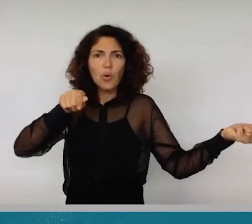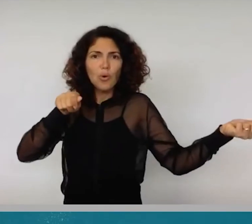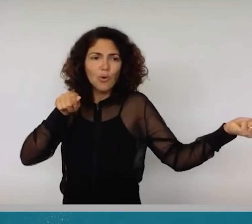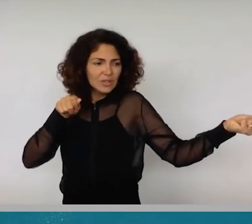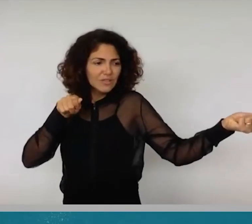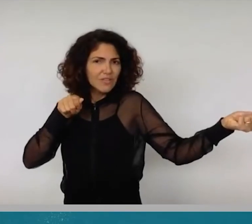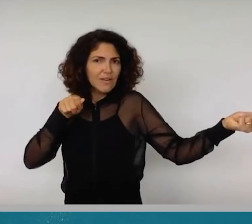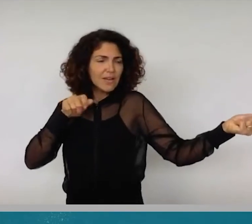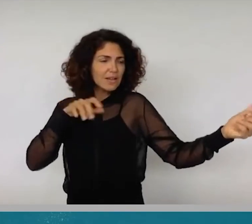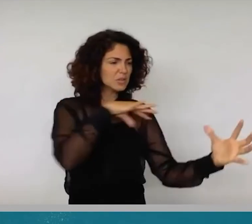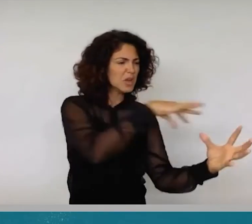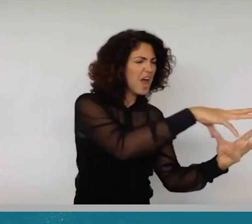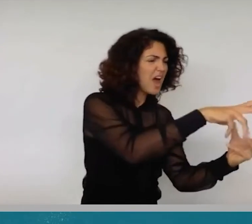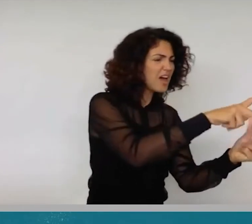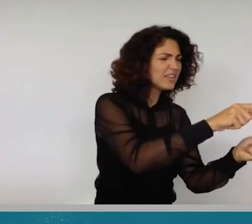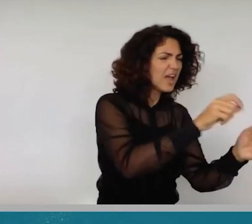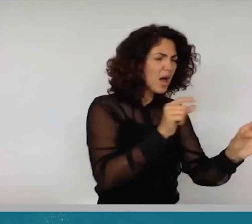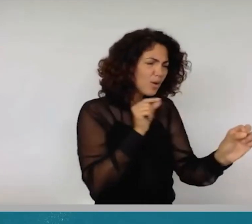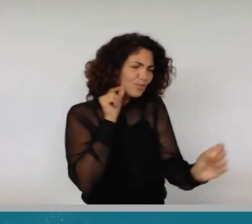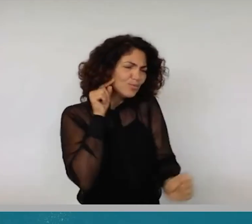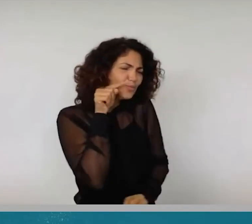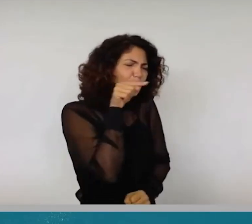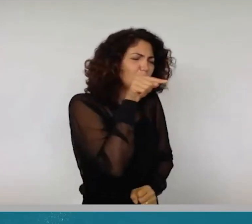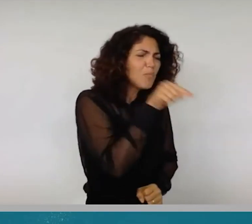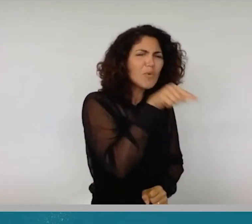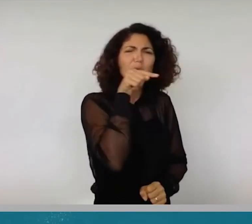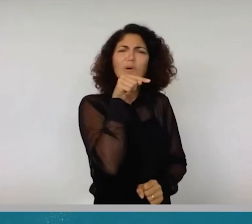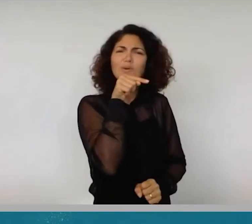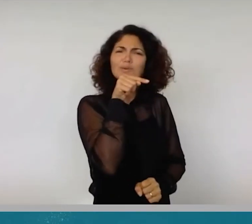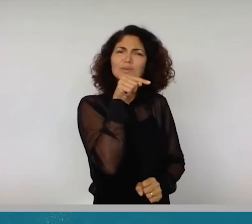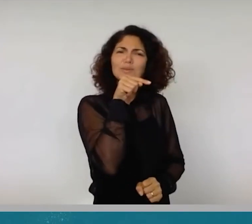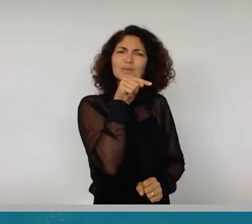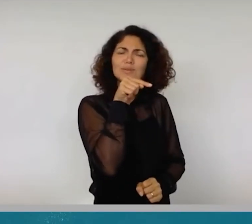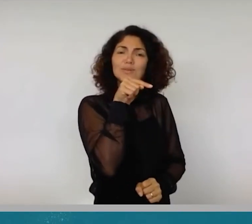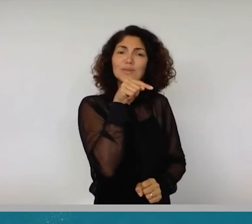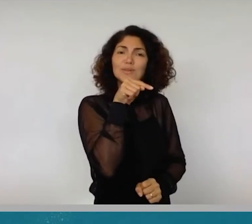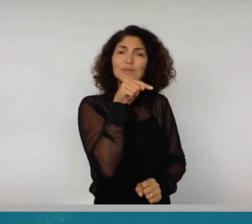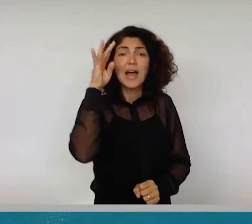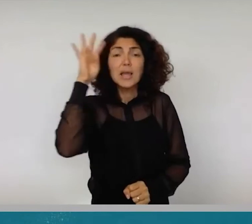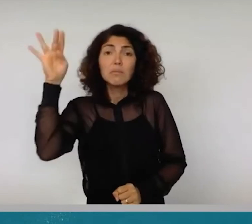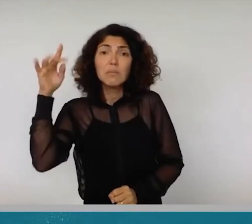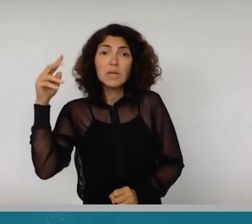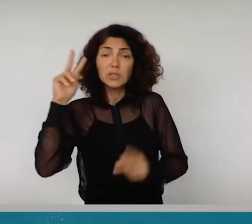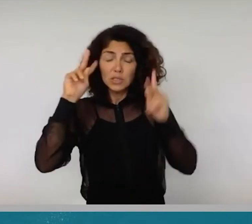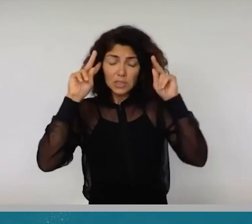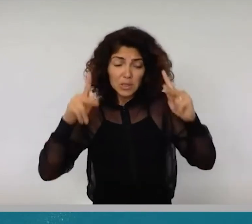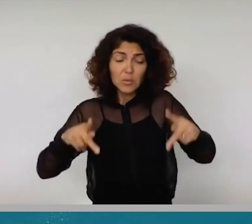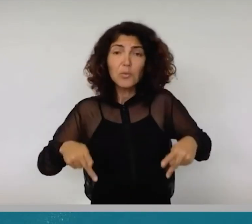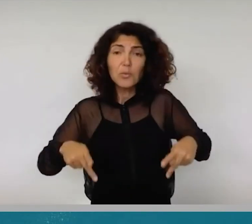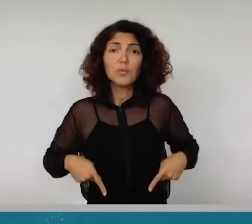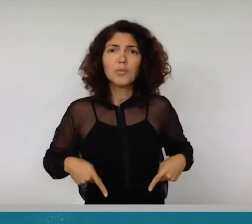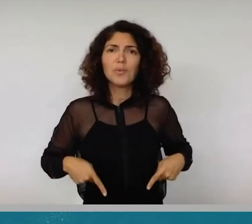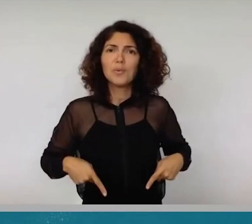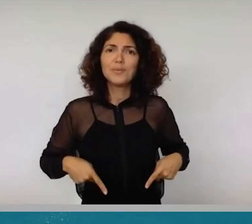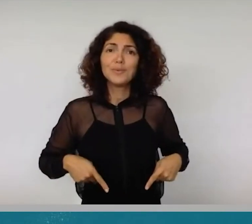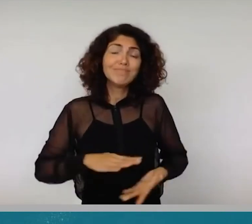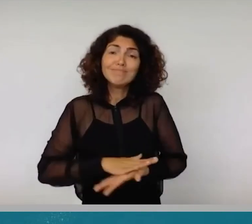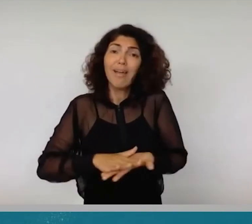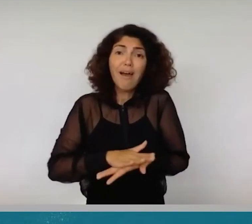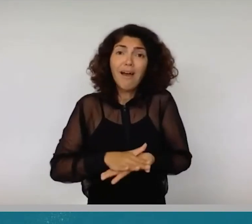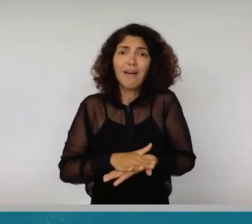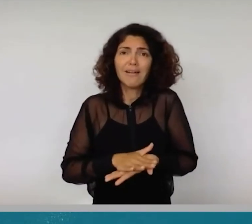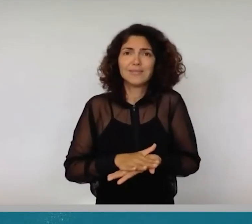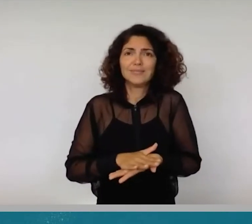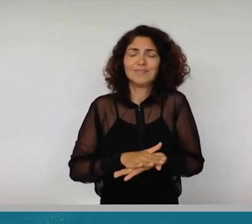cosmos. Imagina o homem, então. O homem não é nada, não é? Mas esse homem que não é nada perante